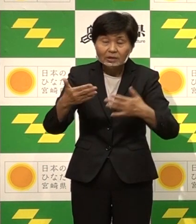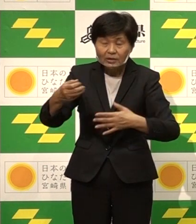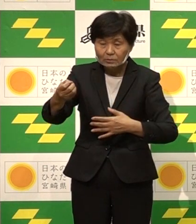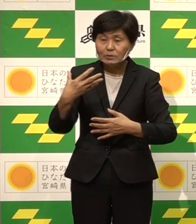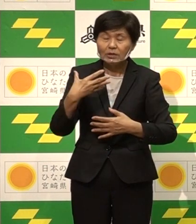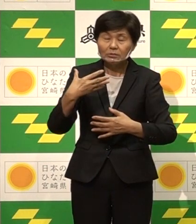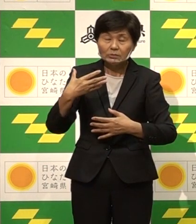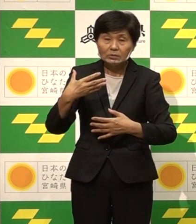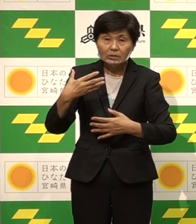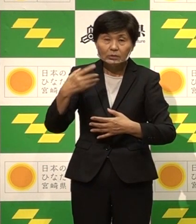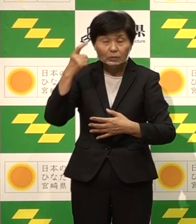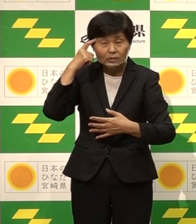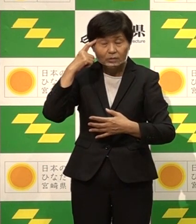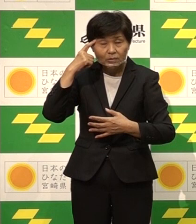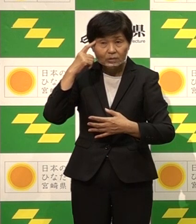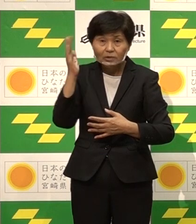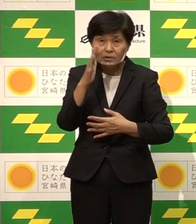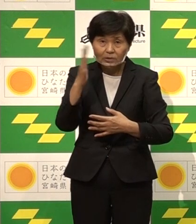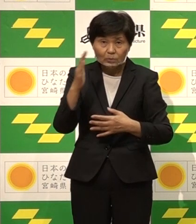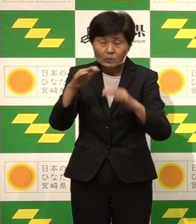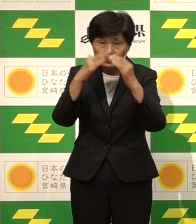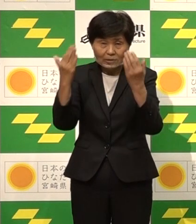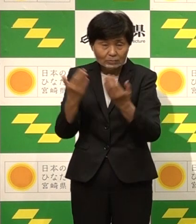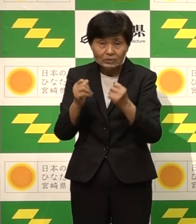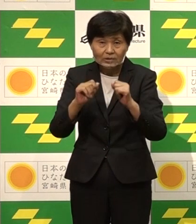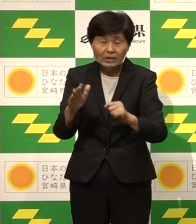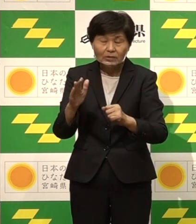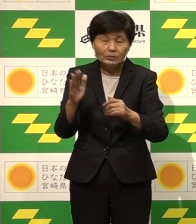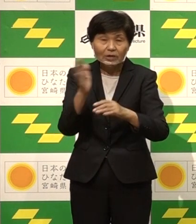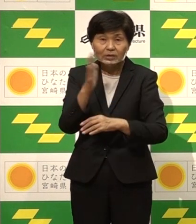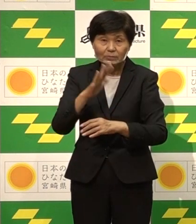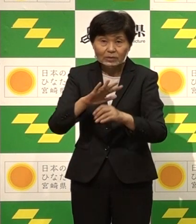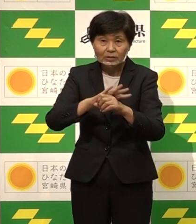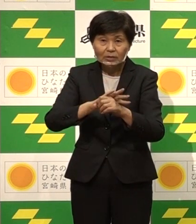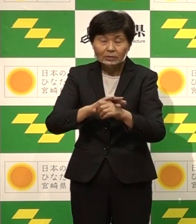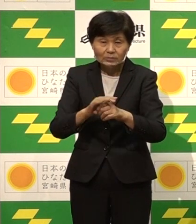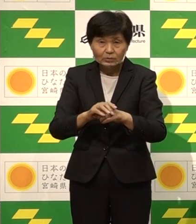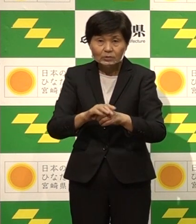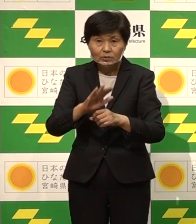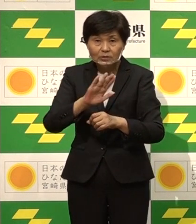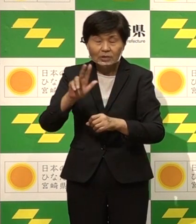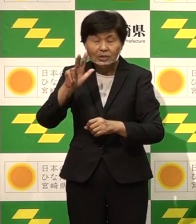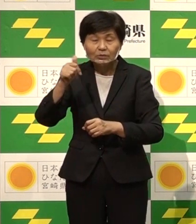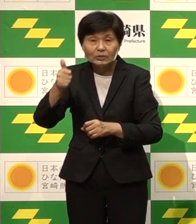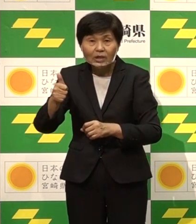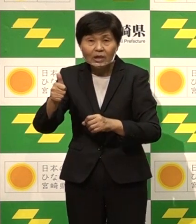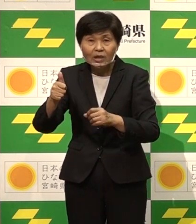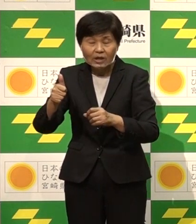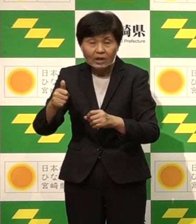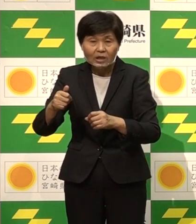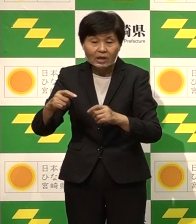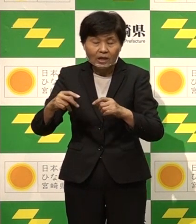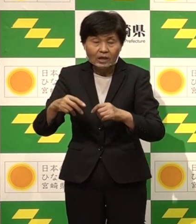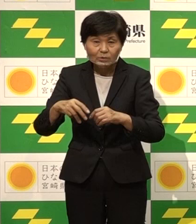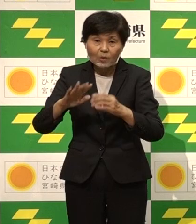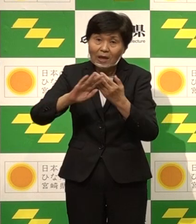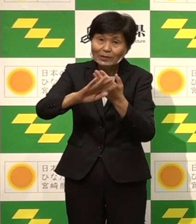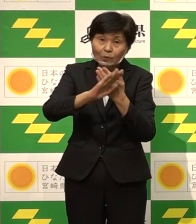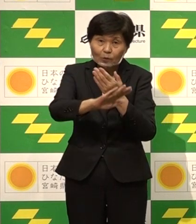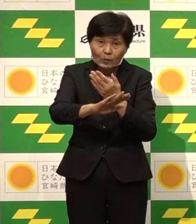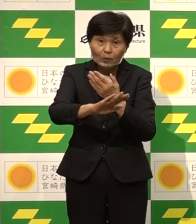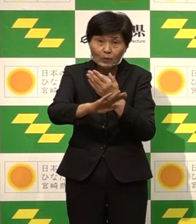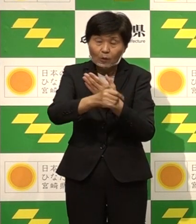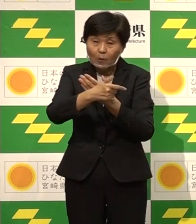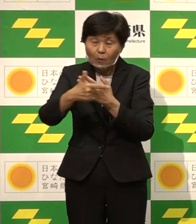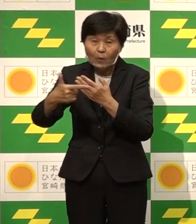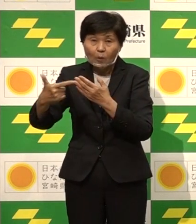てないわけではなく、デルタ株の後はそれをさらに上回るような大きな感染拡大があってもしっかり受け